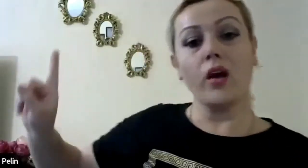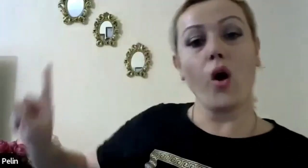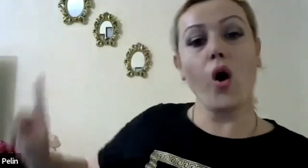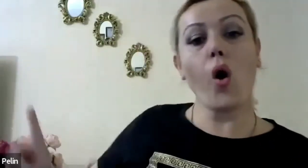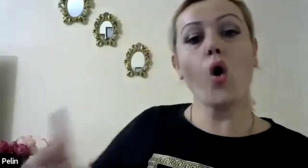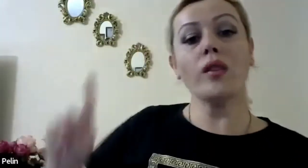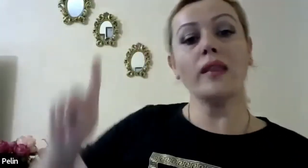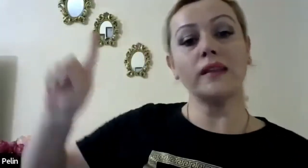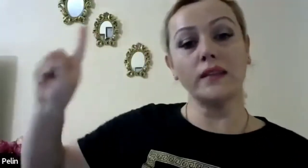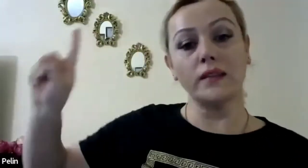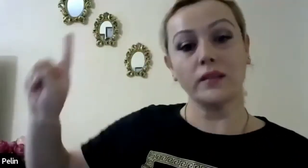onların.